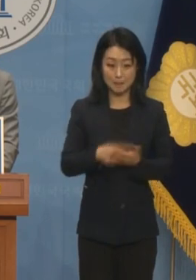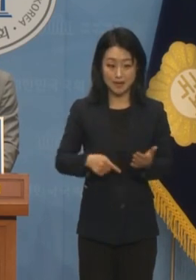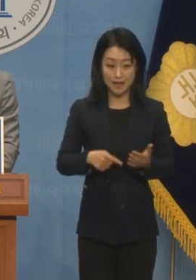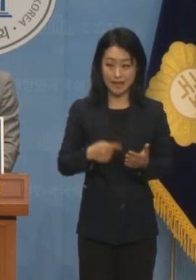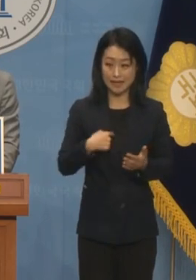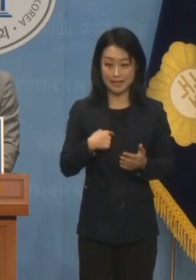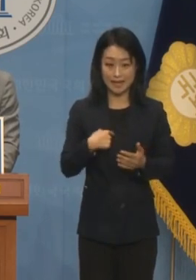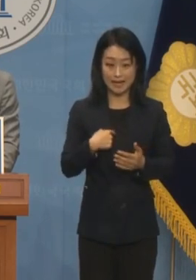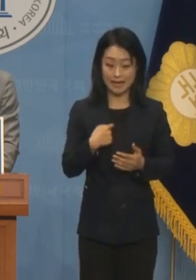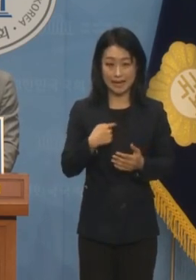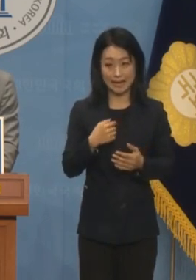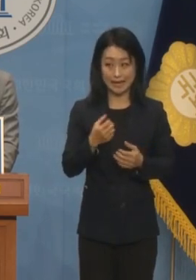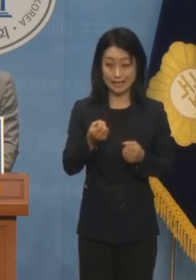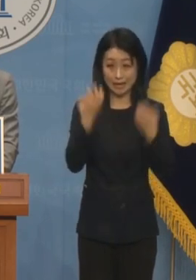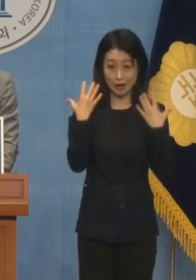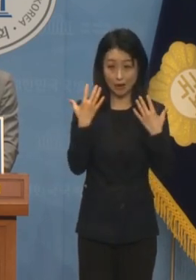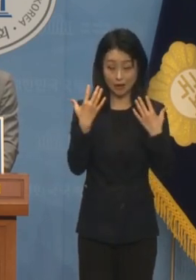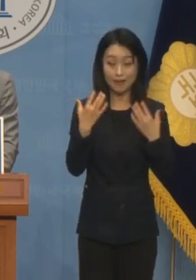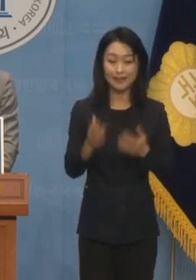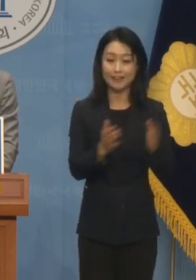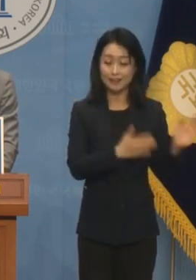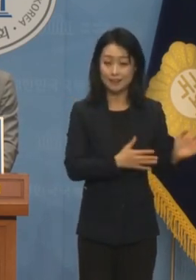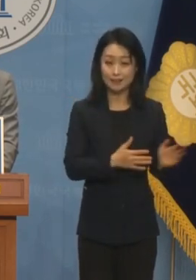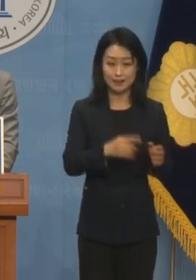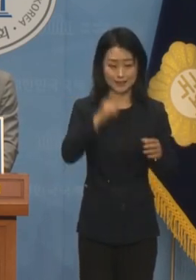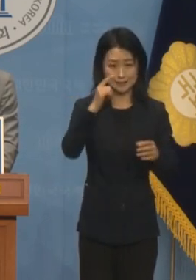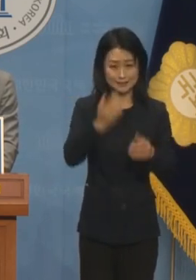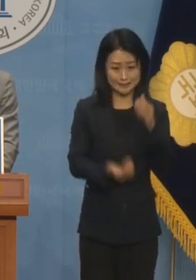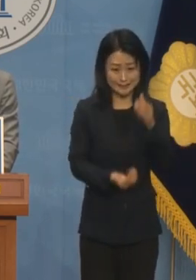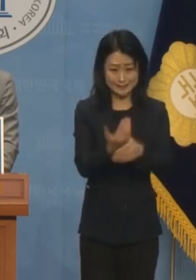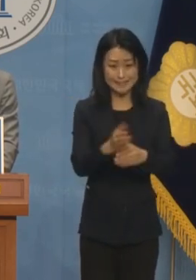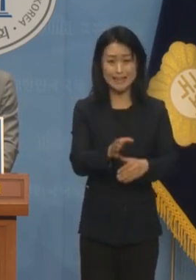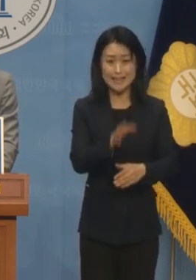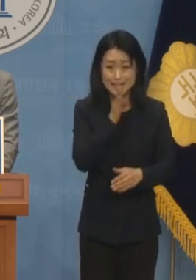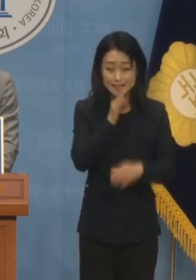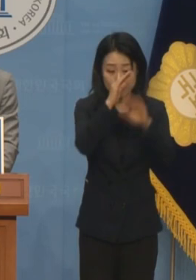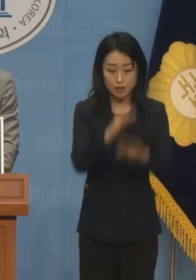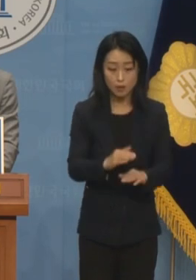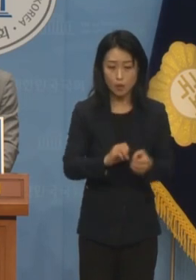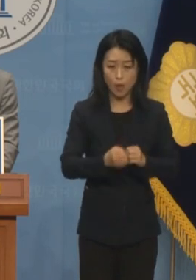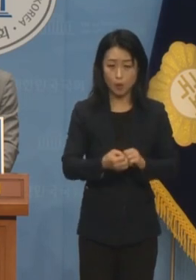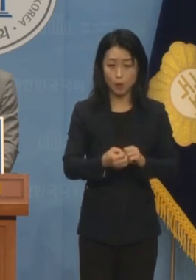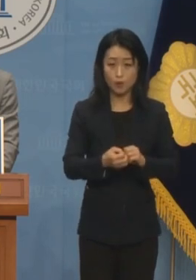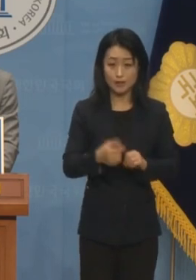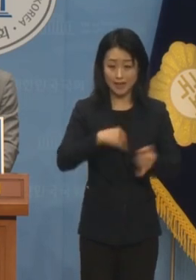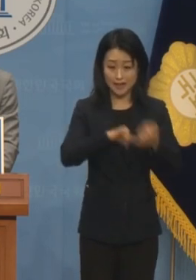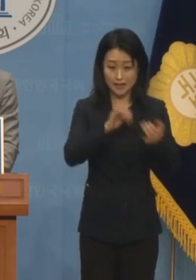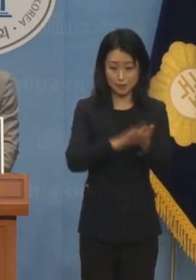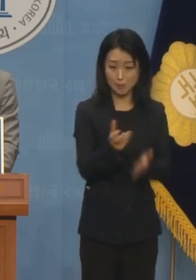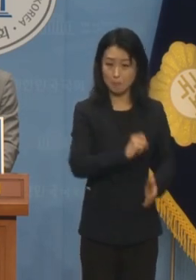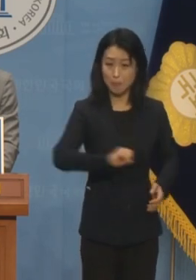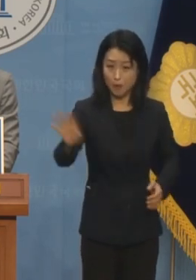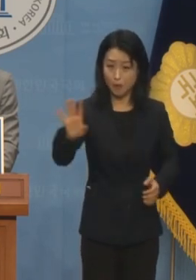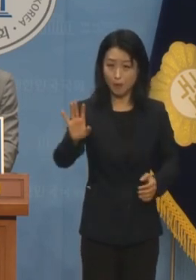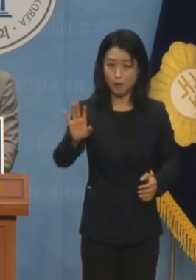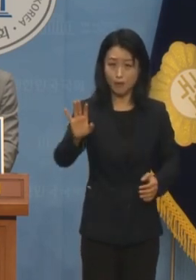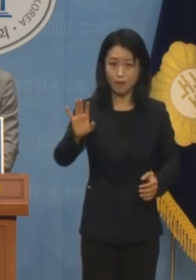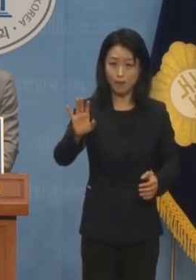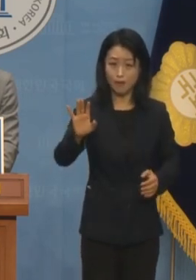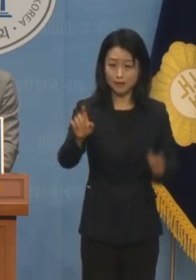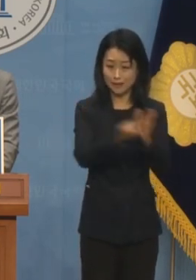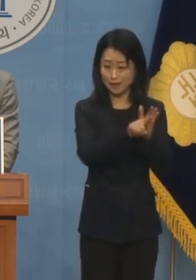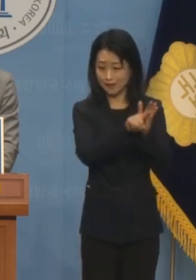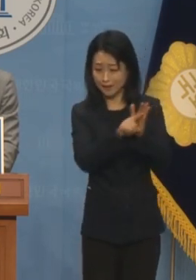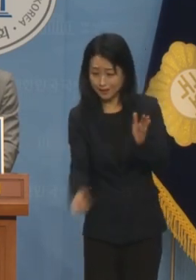사실조차 왜곡하는 정치인, 자신이 한 약속도 헌신짝처럼 취급하는 정치인, 신의를